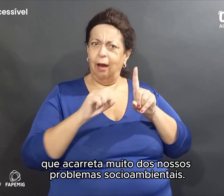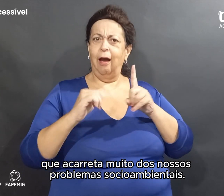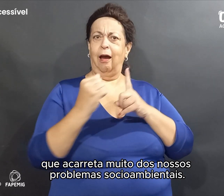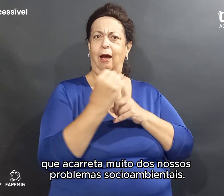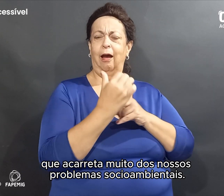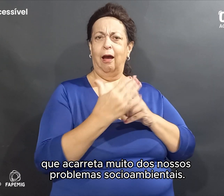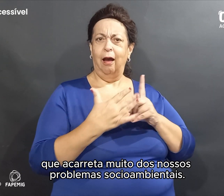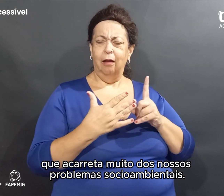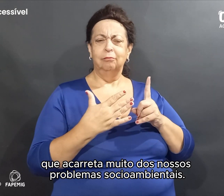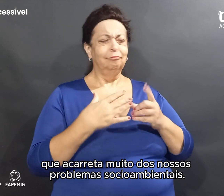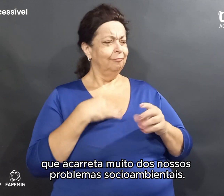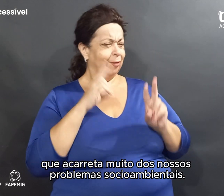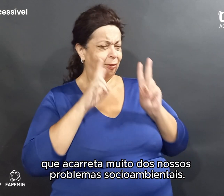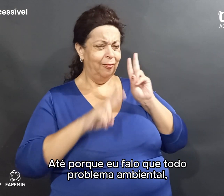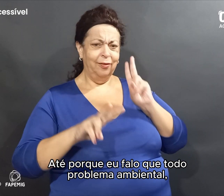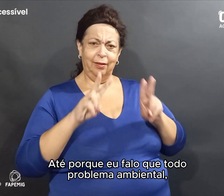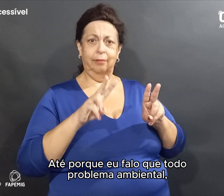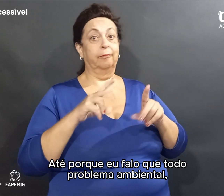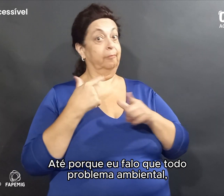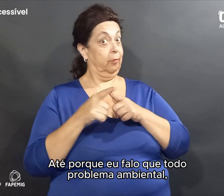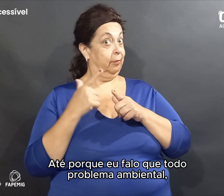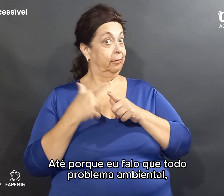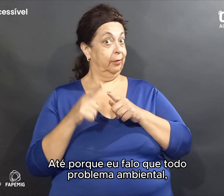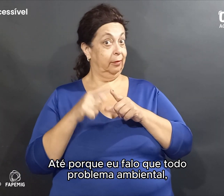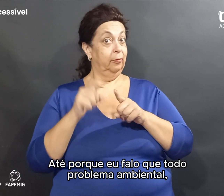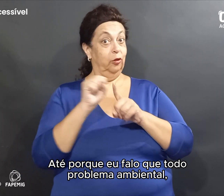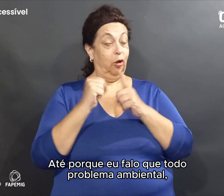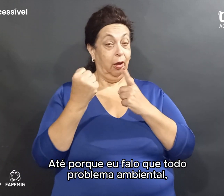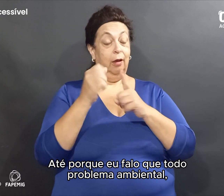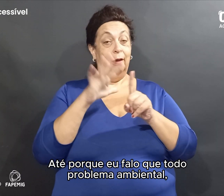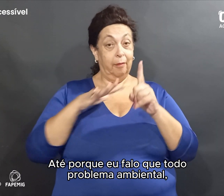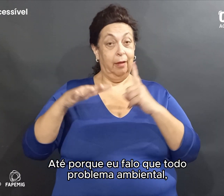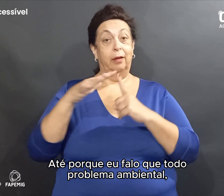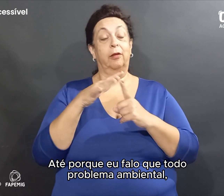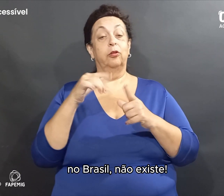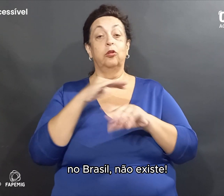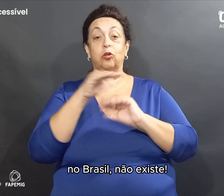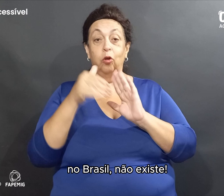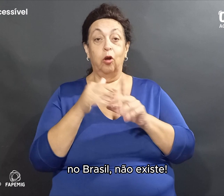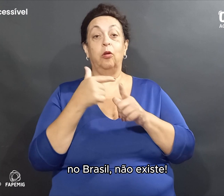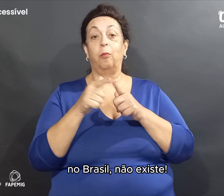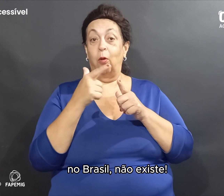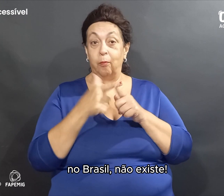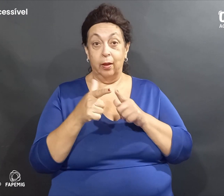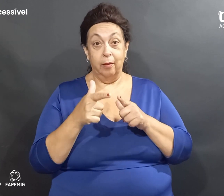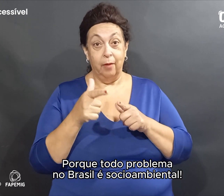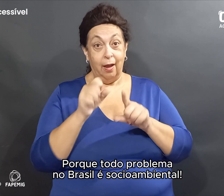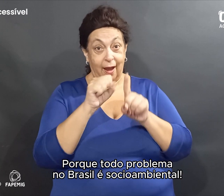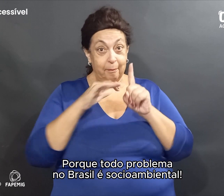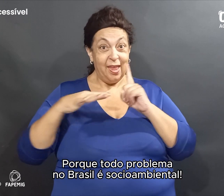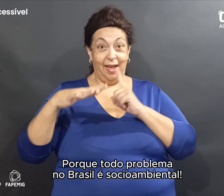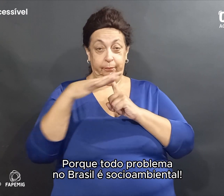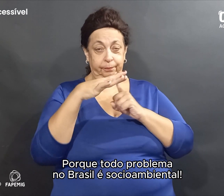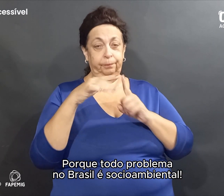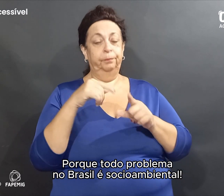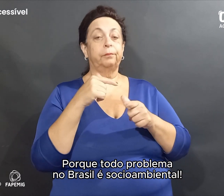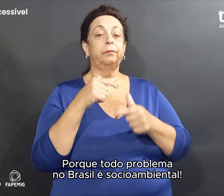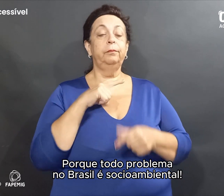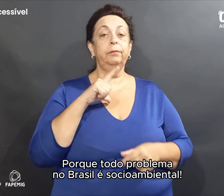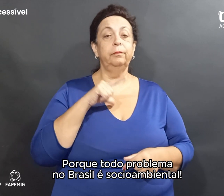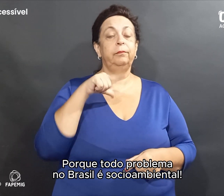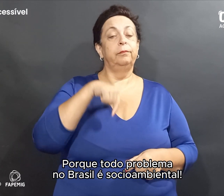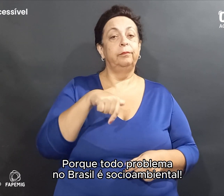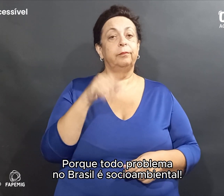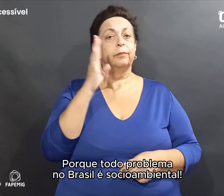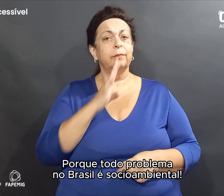nossos problemas socioambientais, até porque eu falo que todo problema ambiental no Brasil ele não existe, porque todo problema no